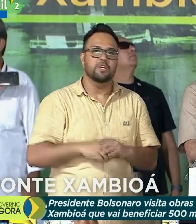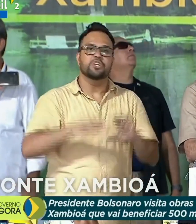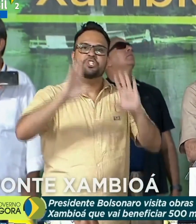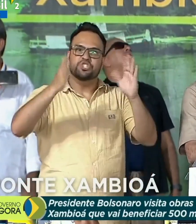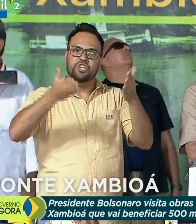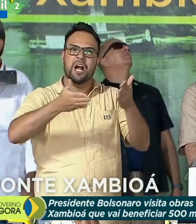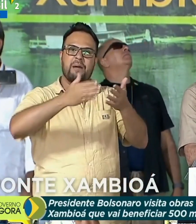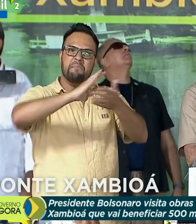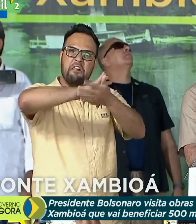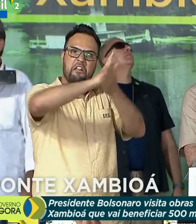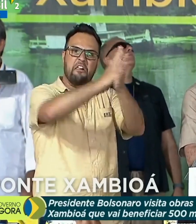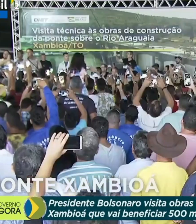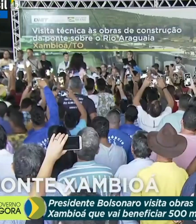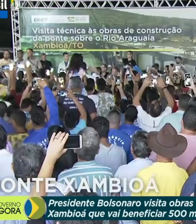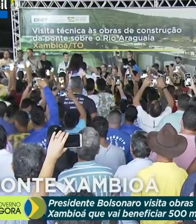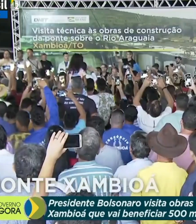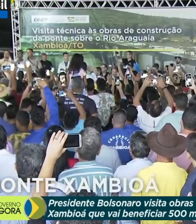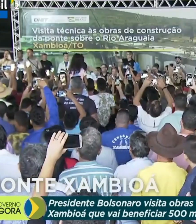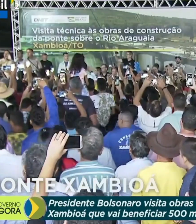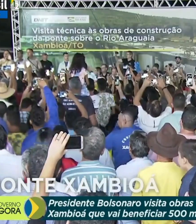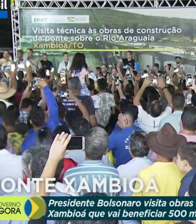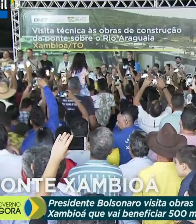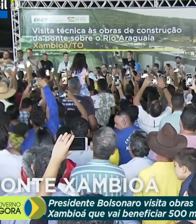Derrotamos os comunistas,